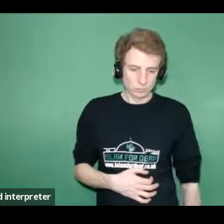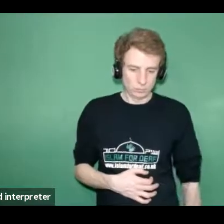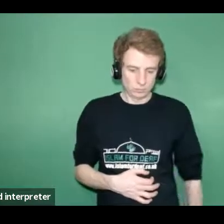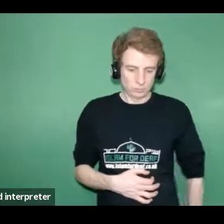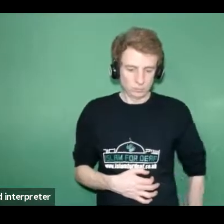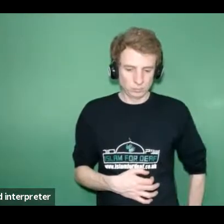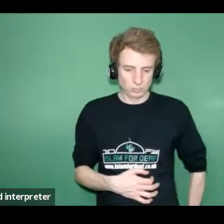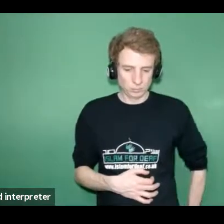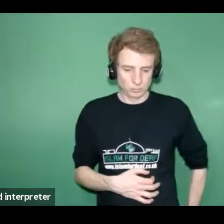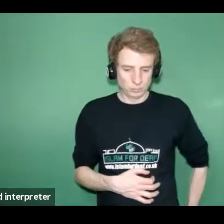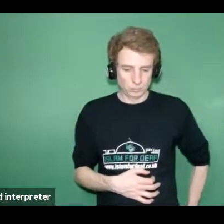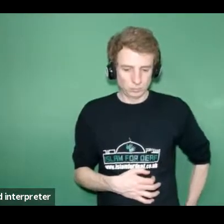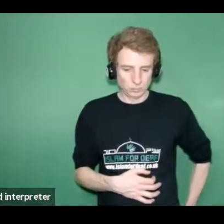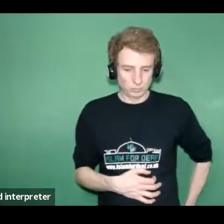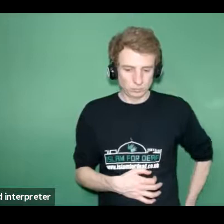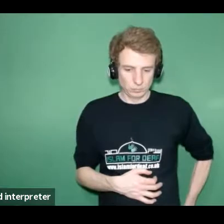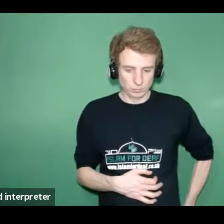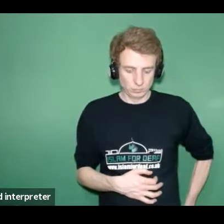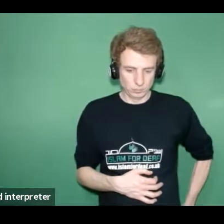الآن.